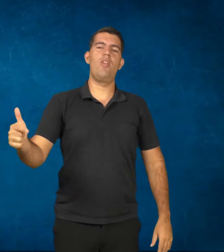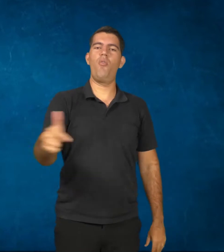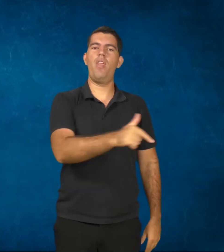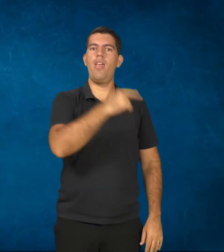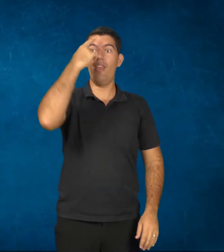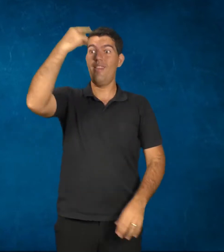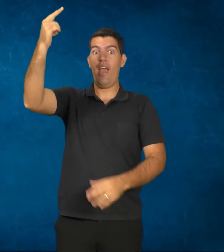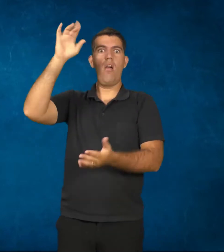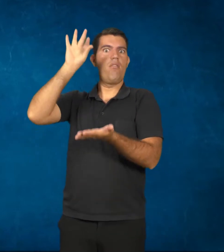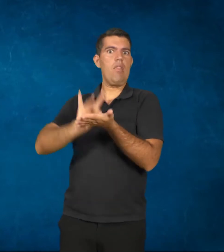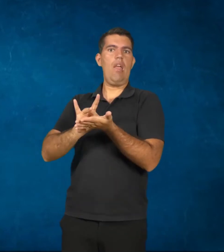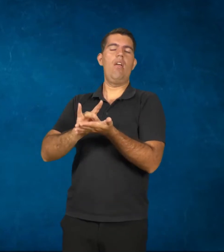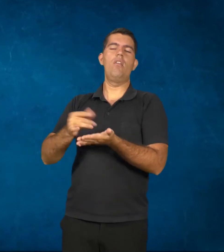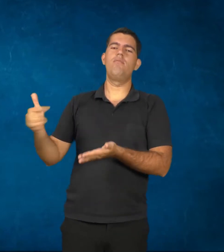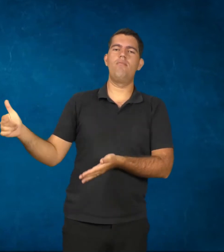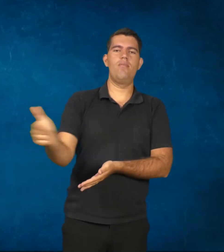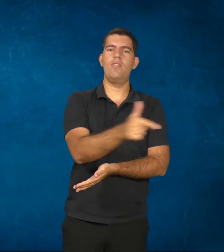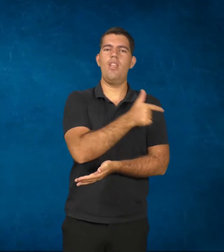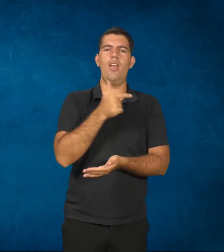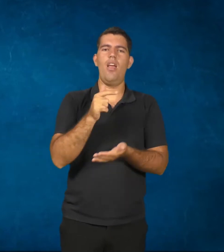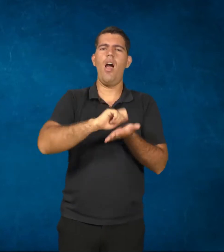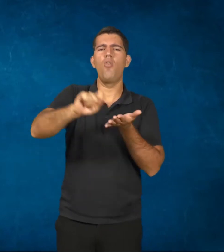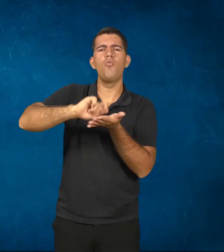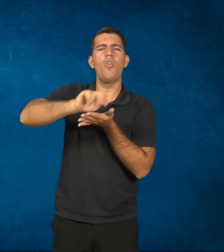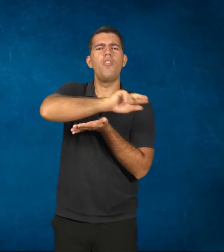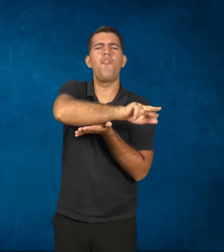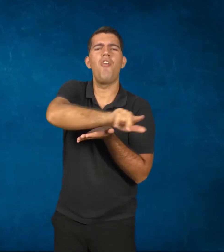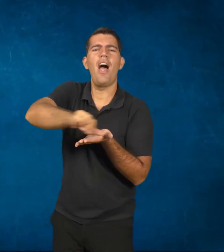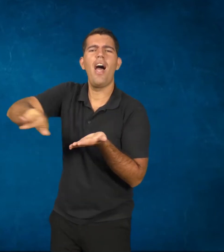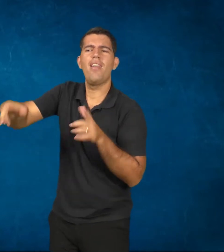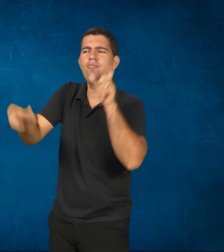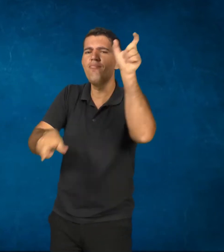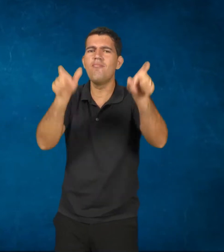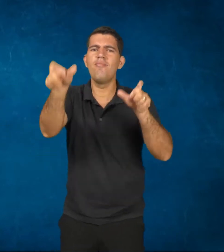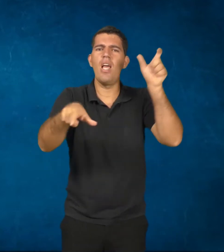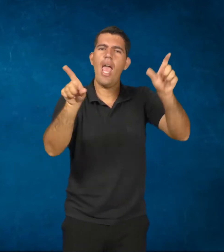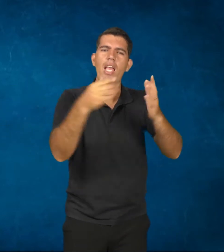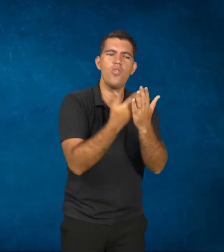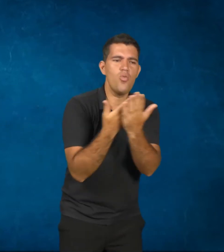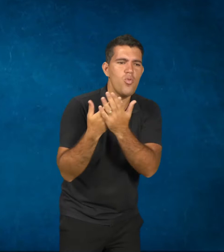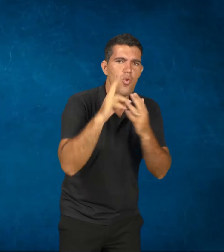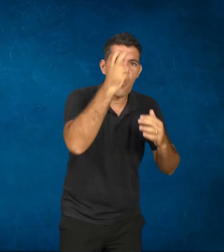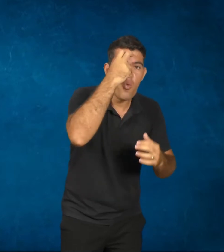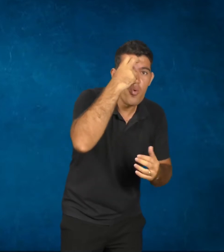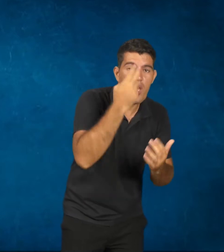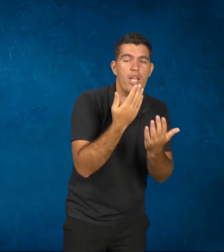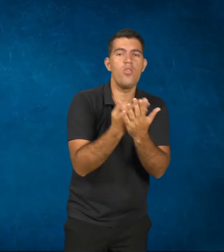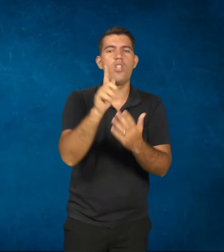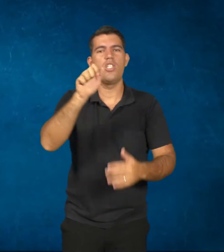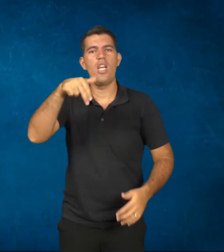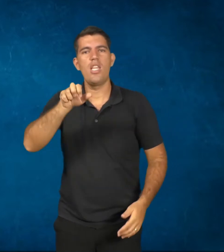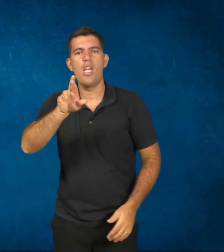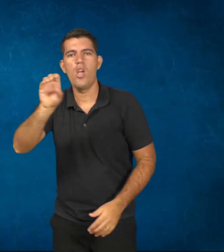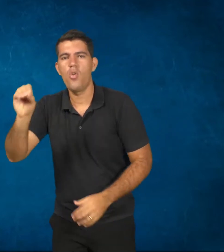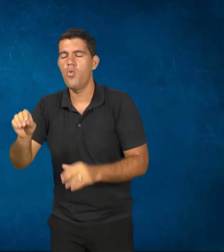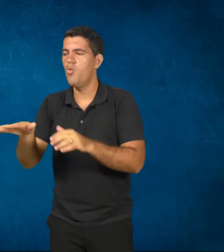ideias fixas. Há diversos autores nessa teoria que partem de estudos culturais, estudos de gênero, do campo da